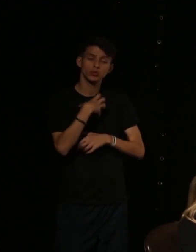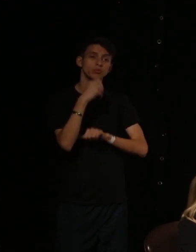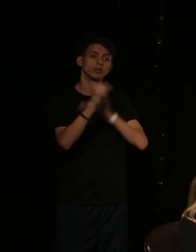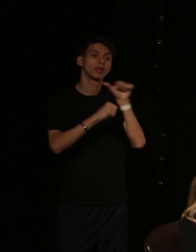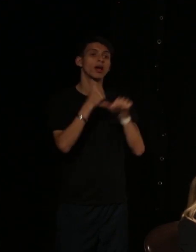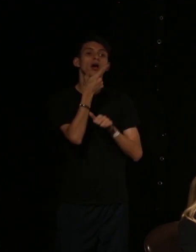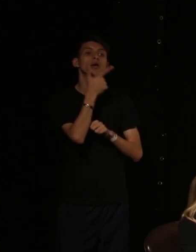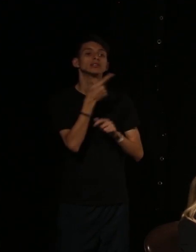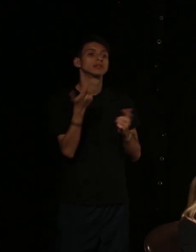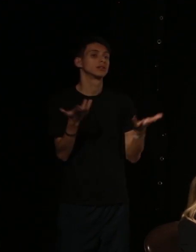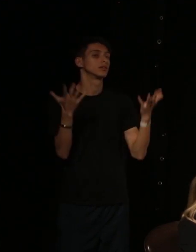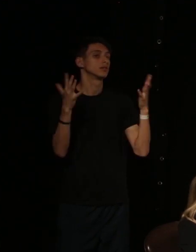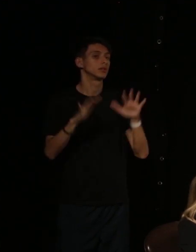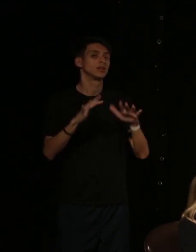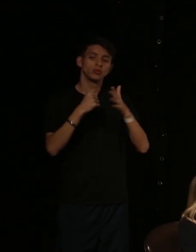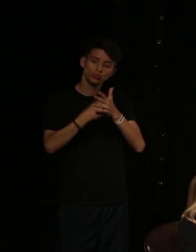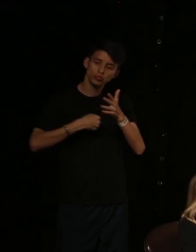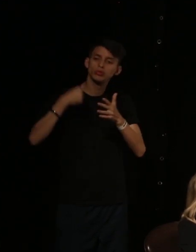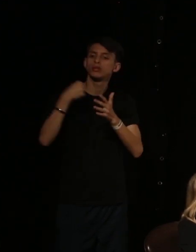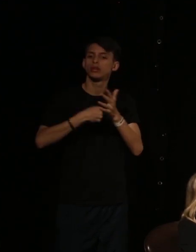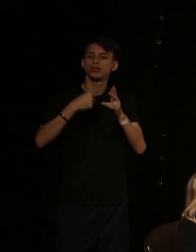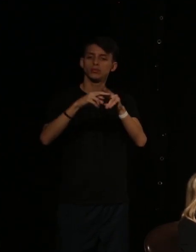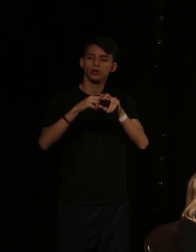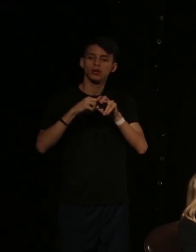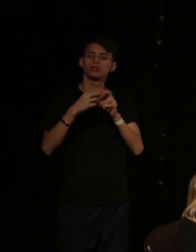comunicacional, metodológica e programática.